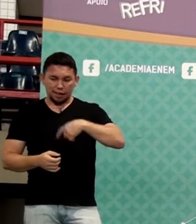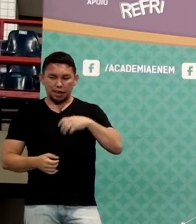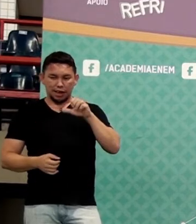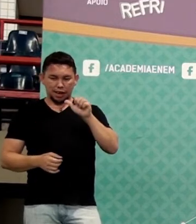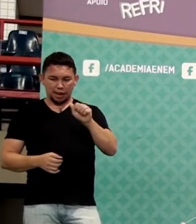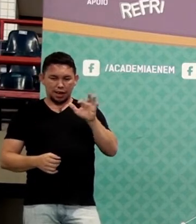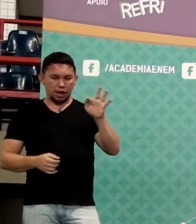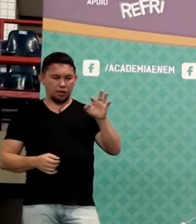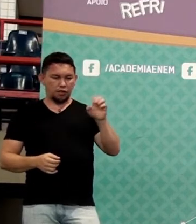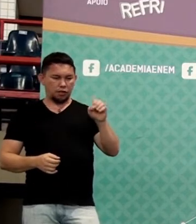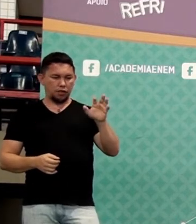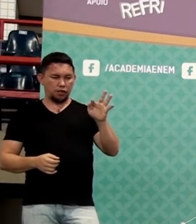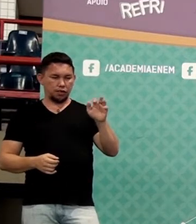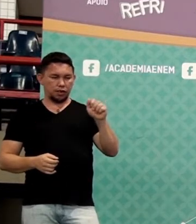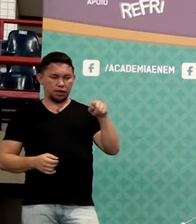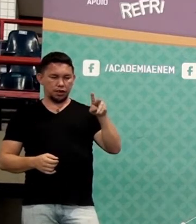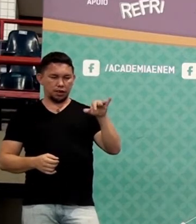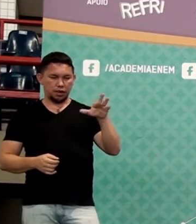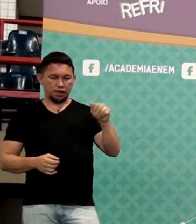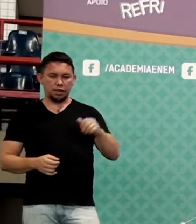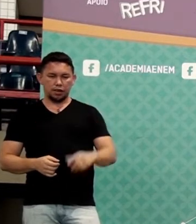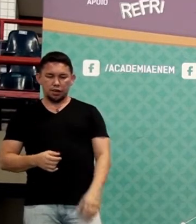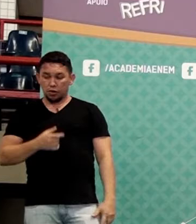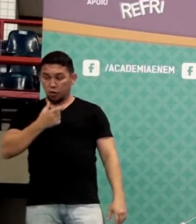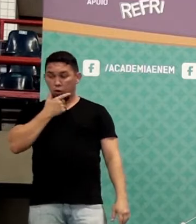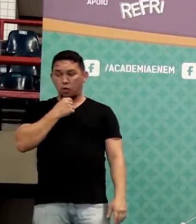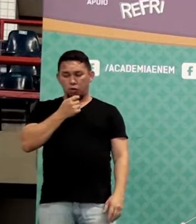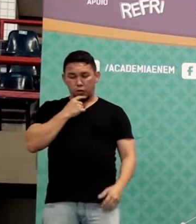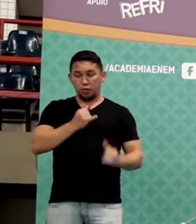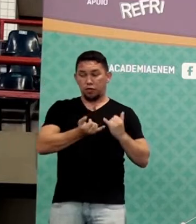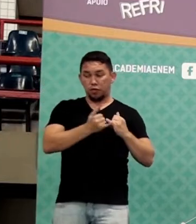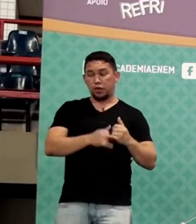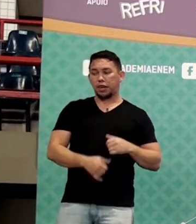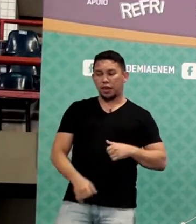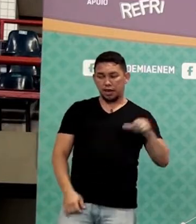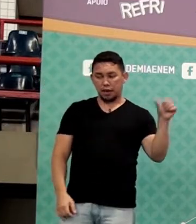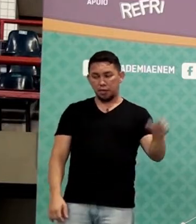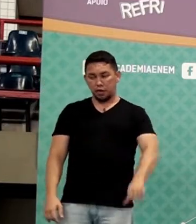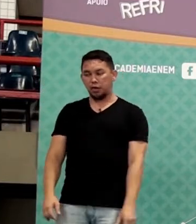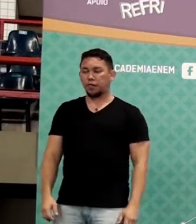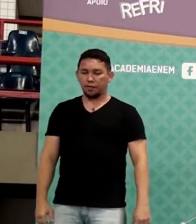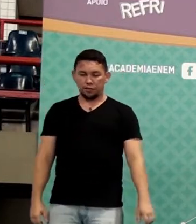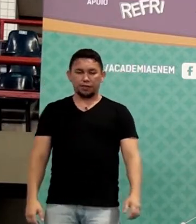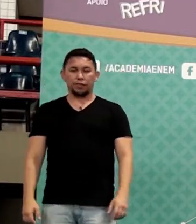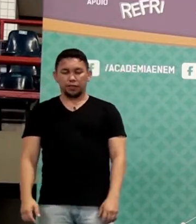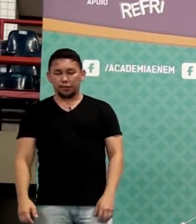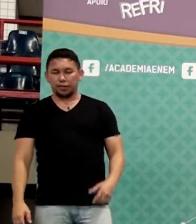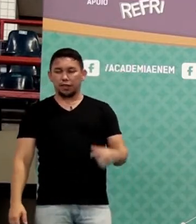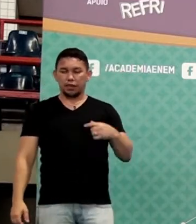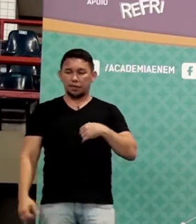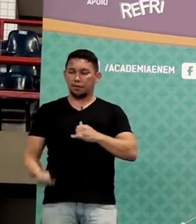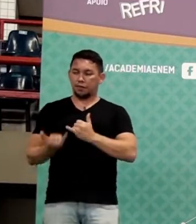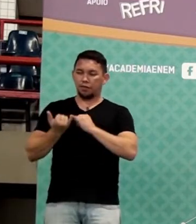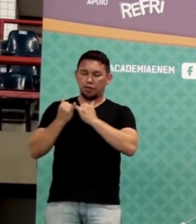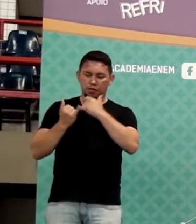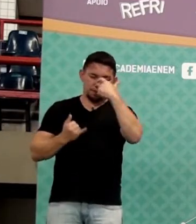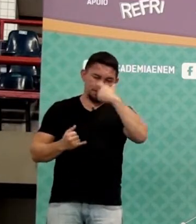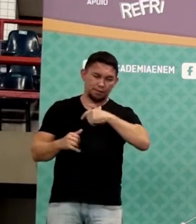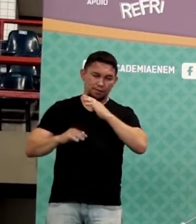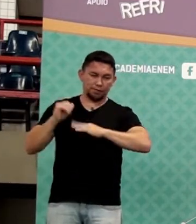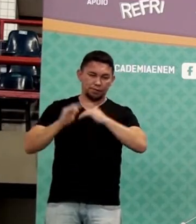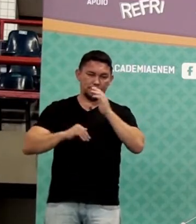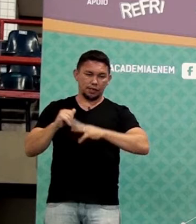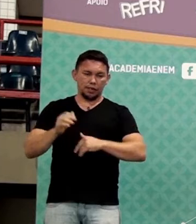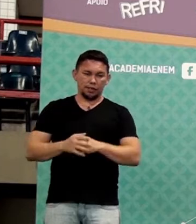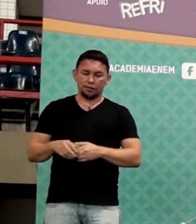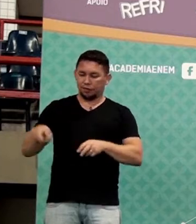viu? Porque eu sei que homem fofoqueiro é pior do que mulher, não é não? Mas a pessoa fofoqueira, quando ela